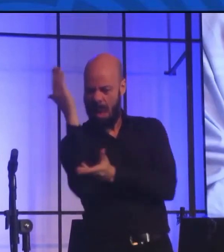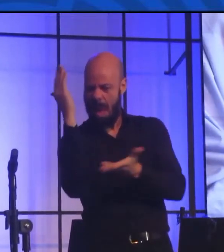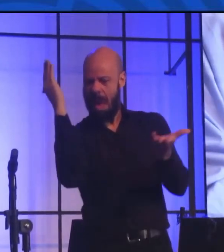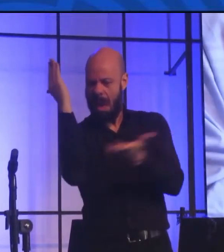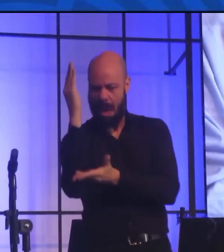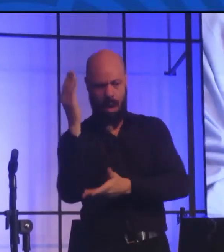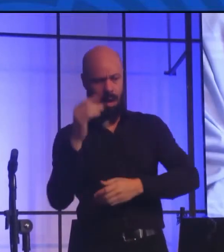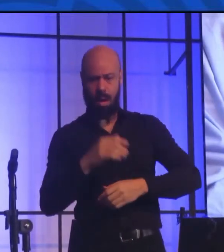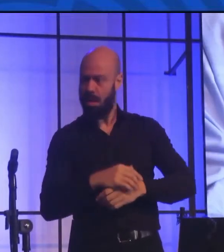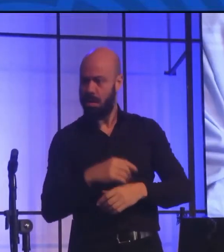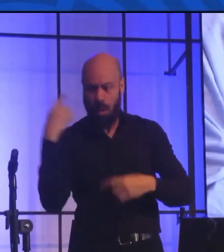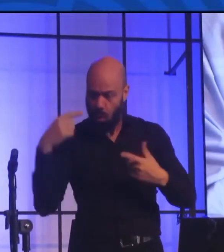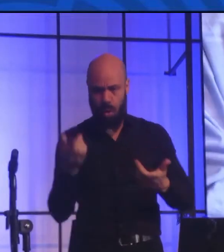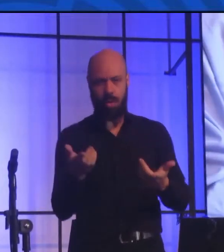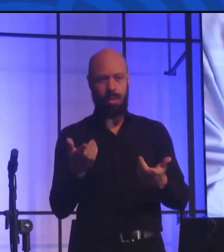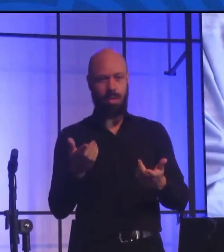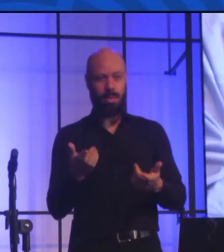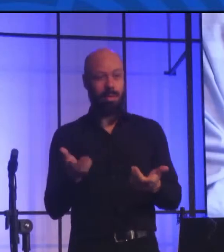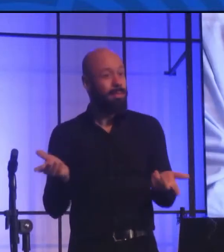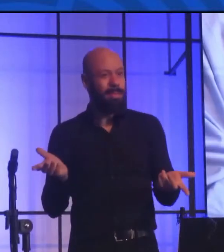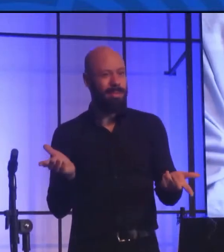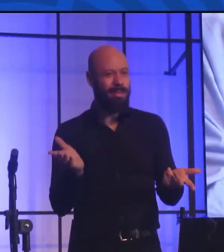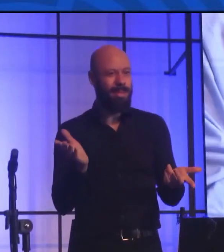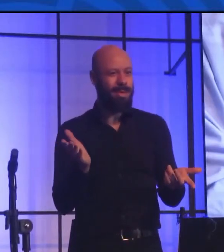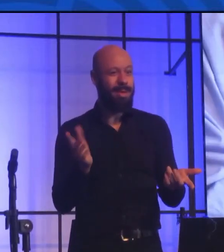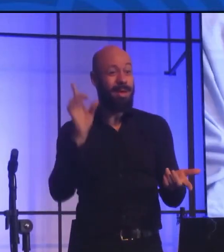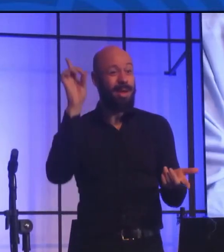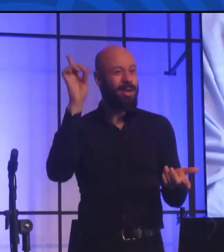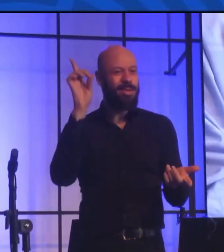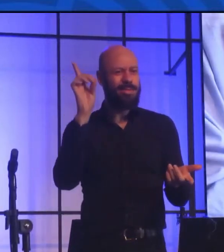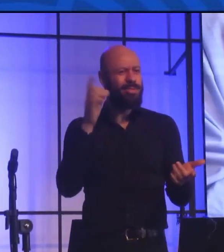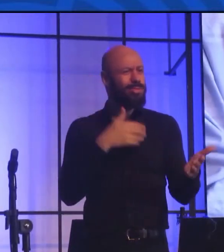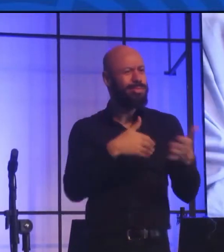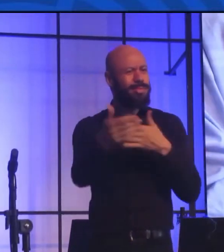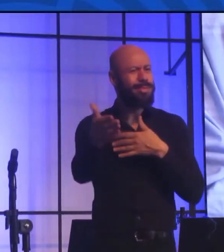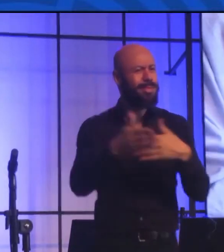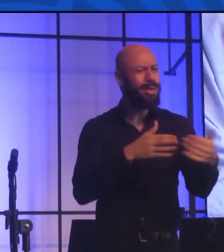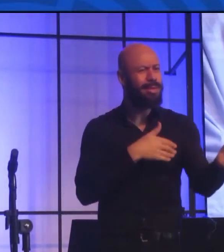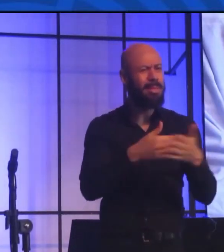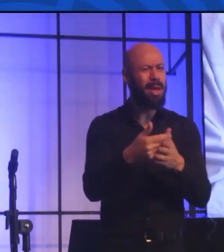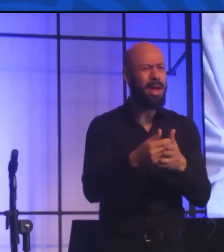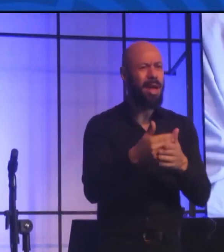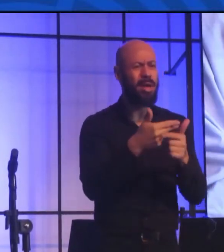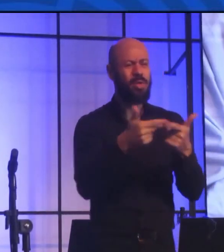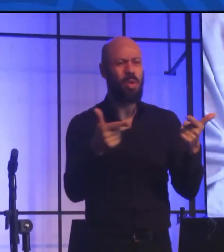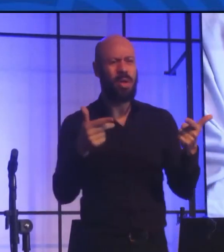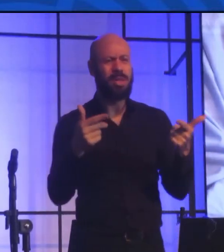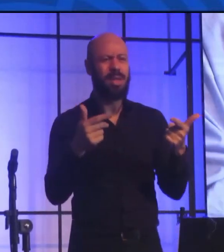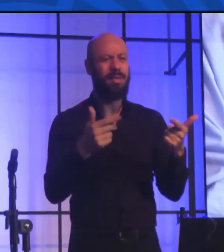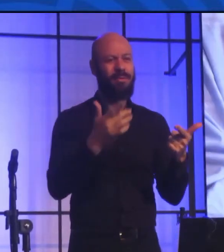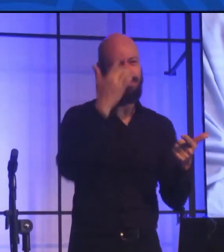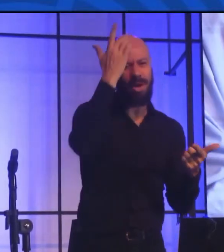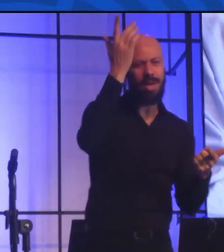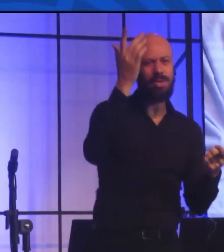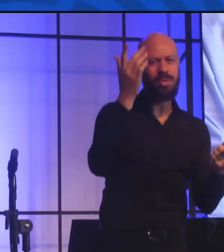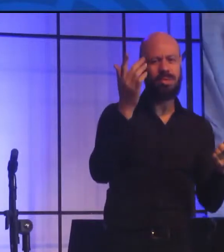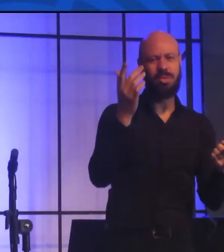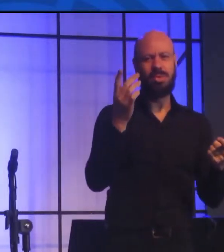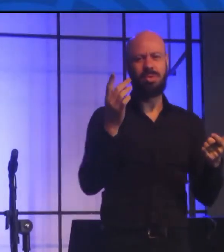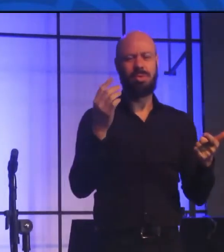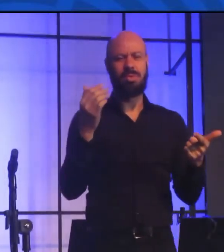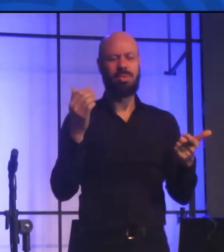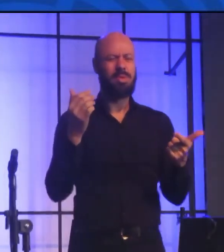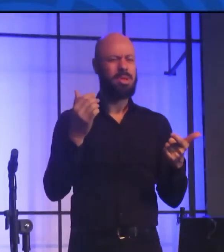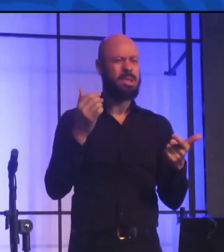proporam. Mas observe como Deus se importa com as pequenas coisas. O texto diz, e um deles cortando uma árvore,